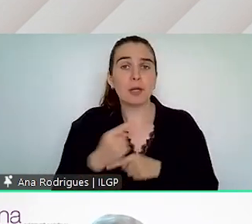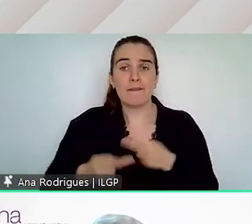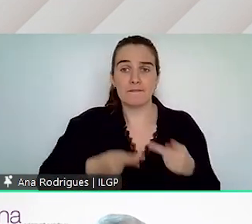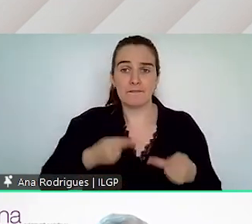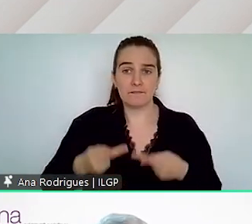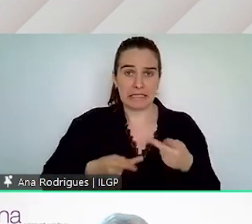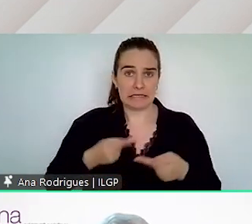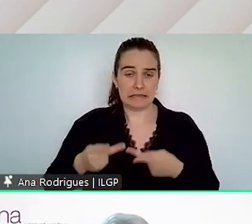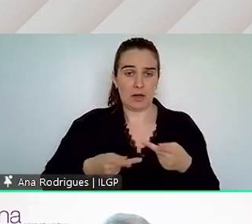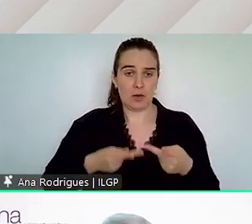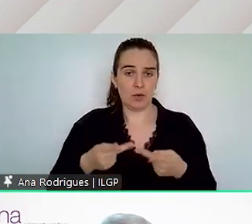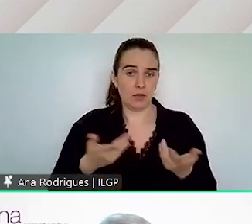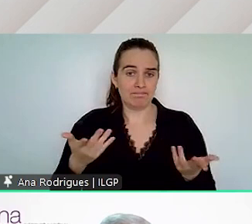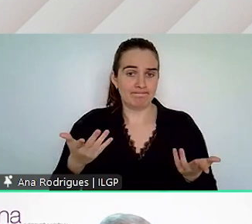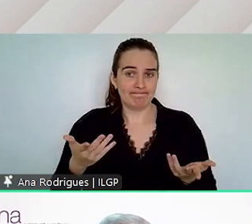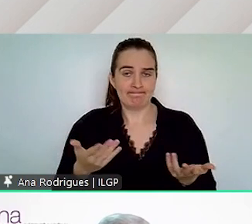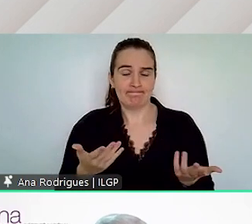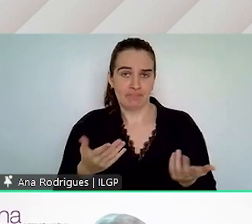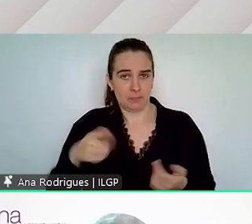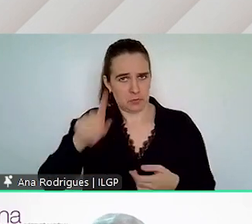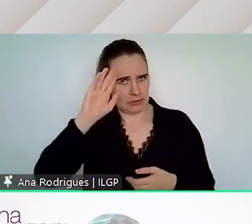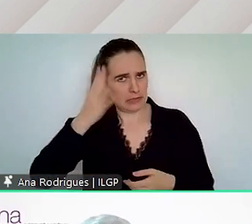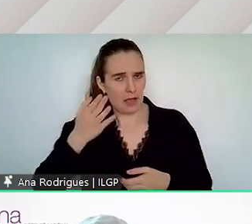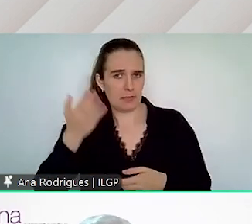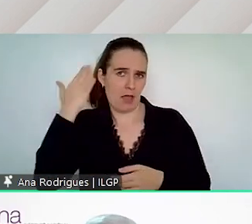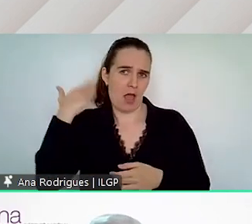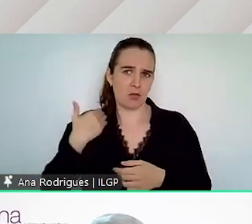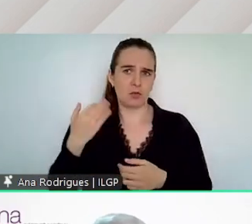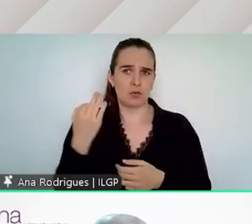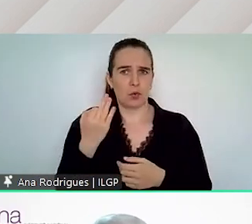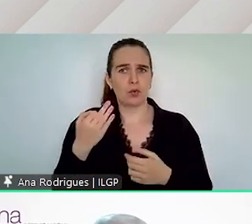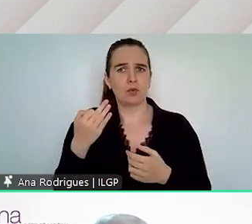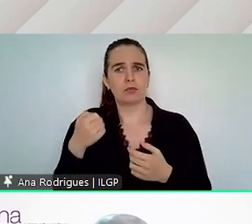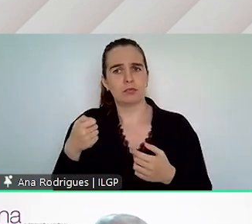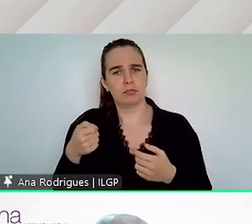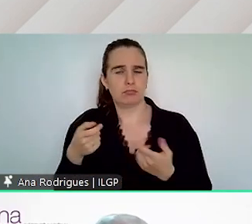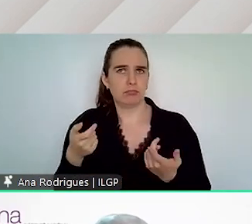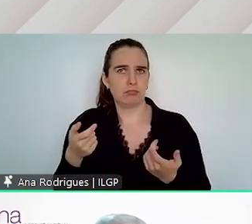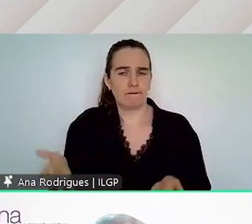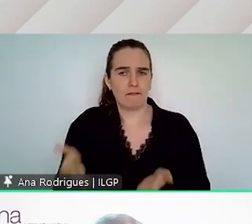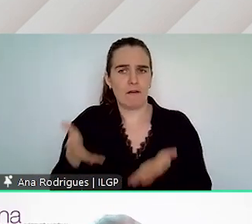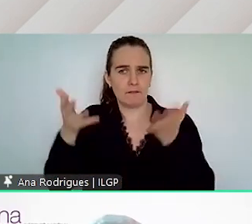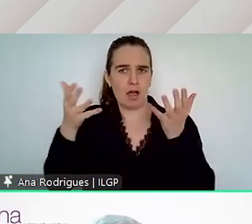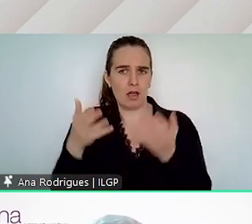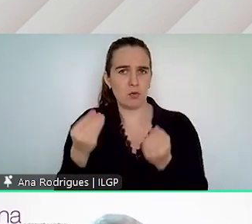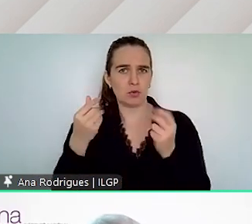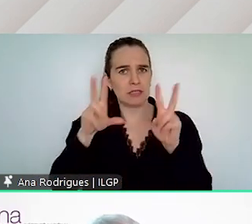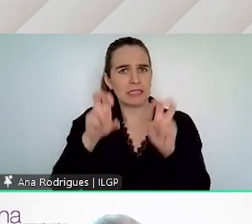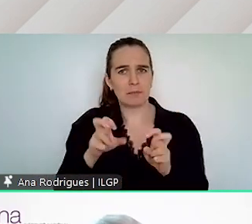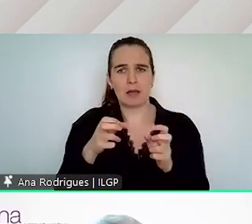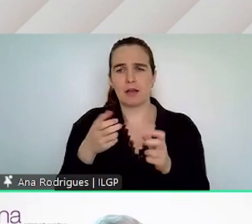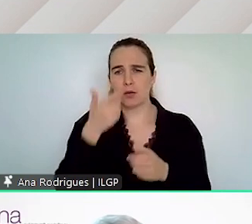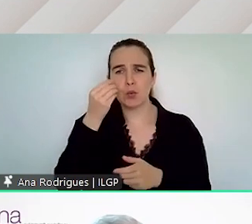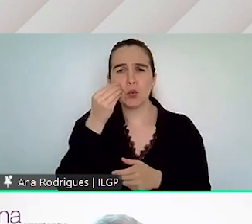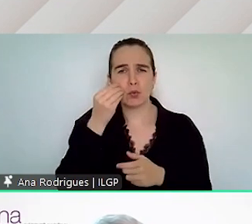das apostas que se insistiu muito neste século, e sinceramente até quando eu era presidente do INA, os sistemas de avaliação de